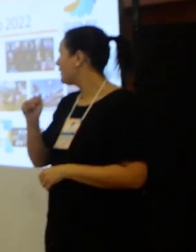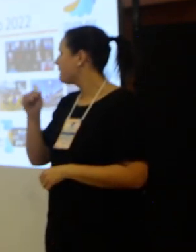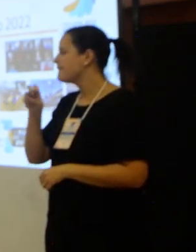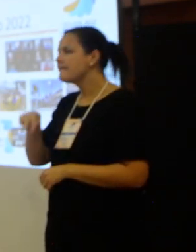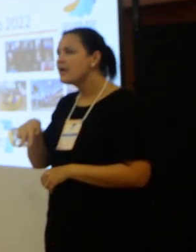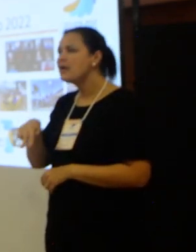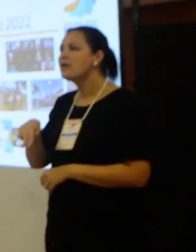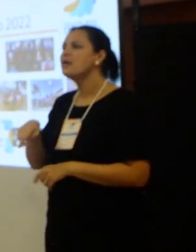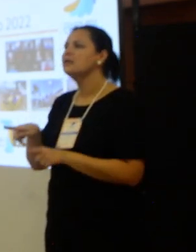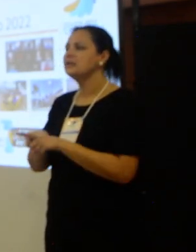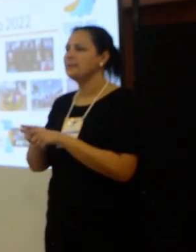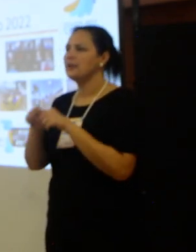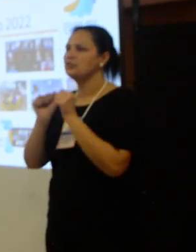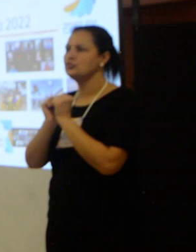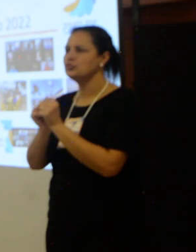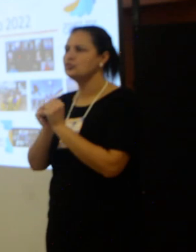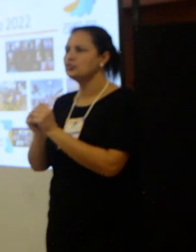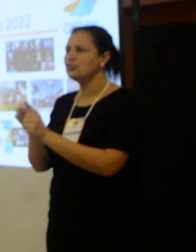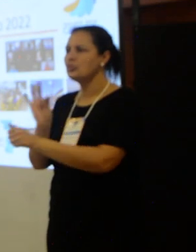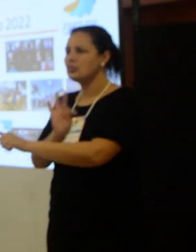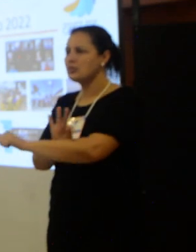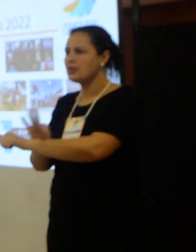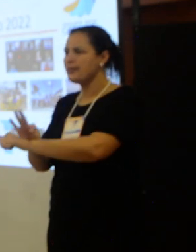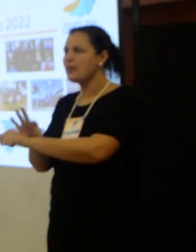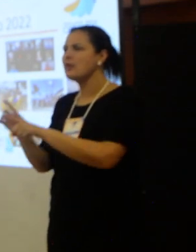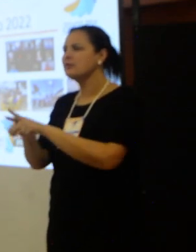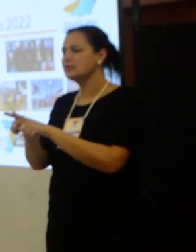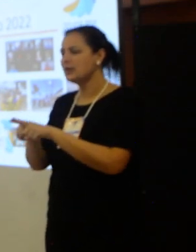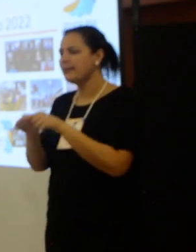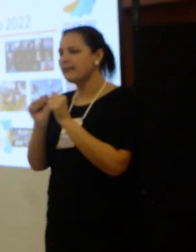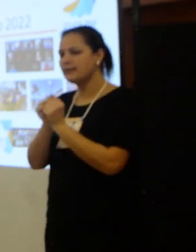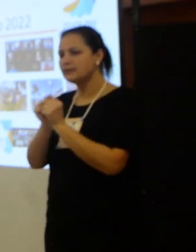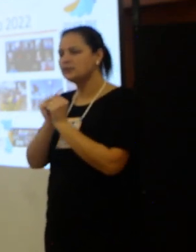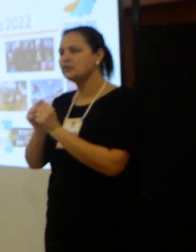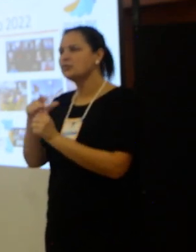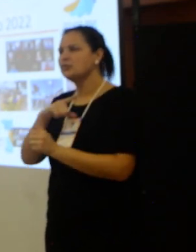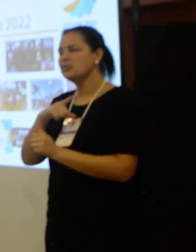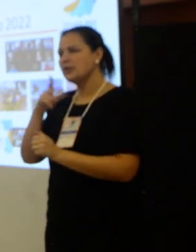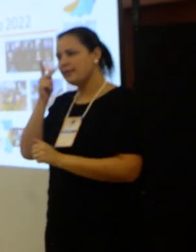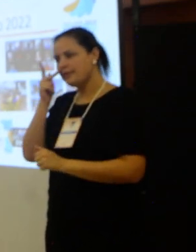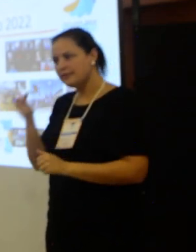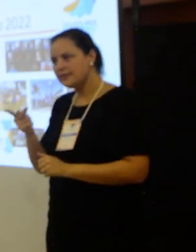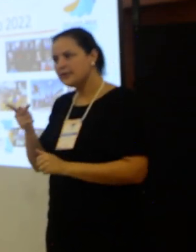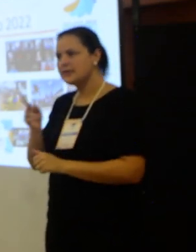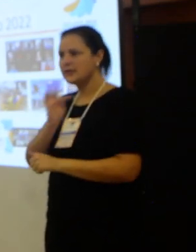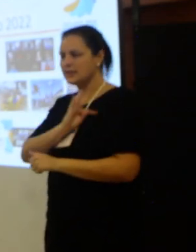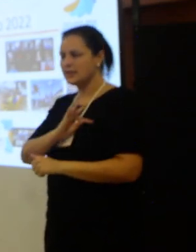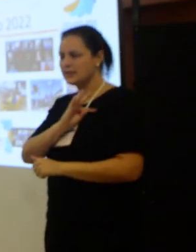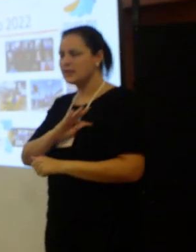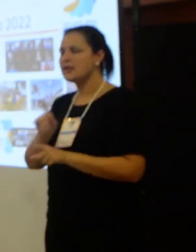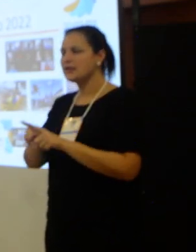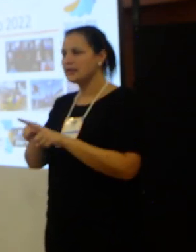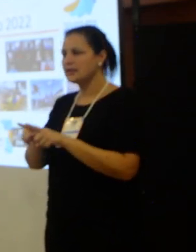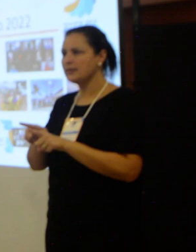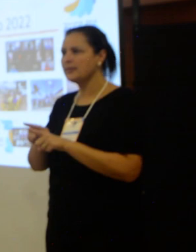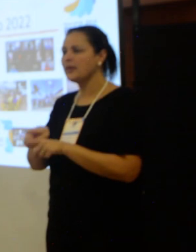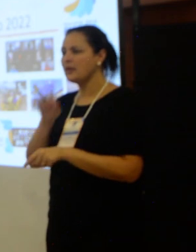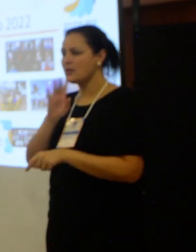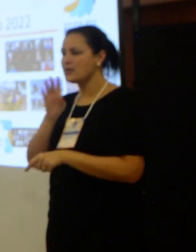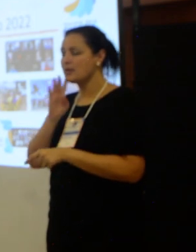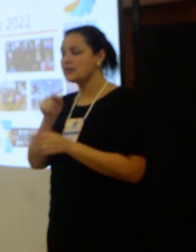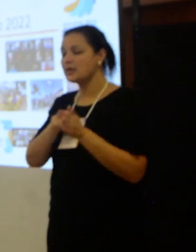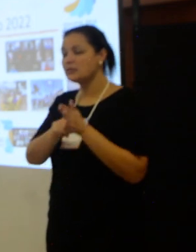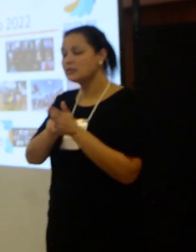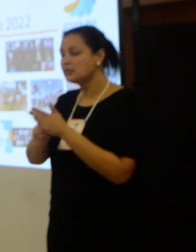esteve conosco. Tivemos a visita técnica, né? Quando conhecemos e analisamos todas